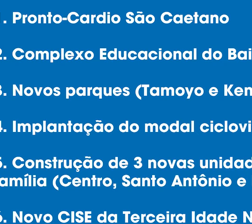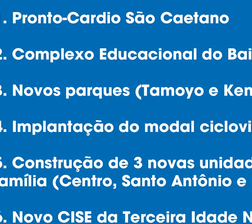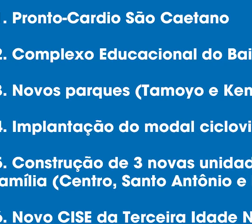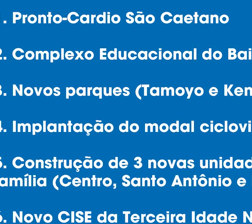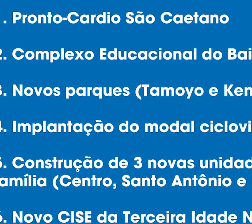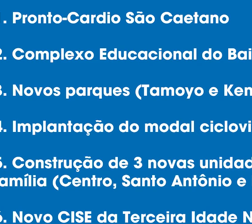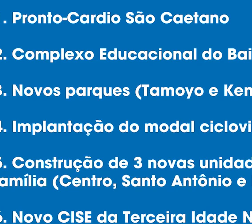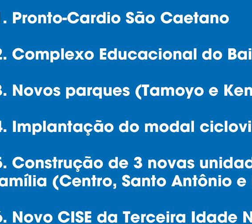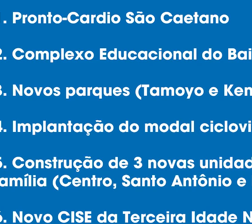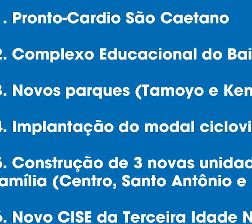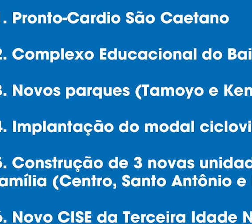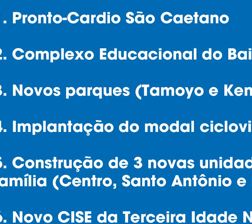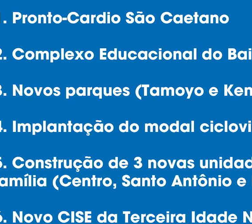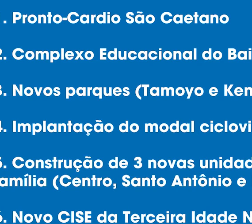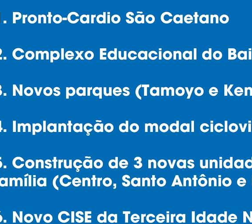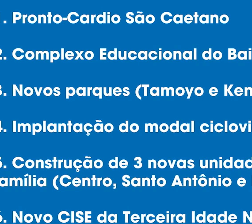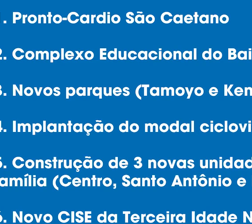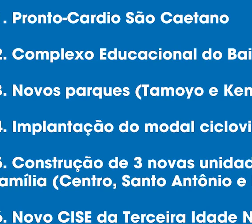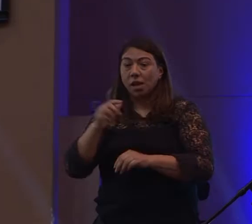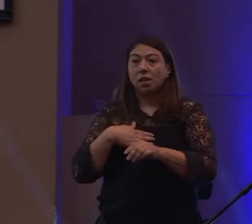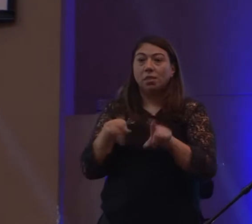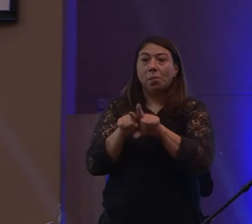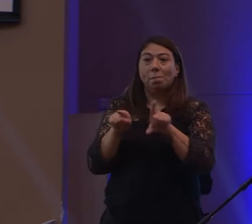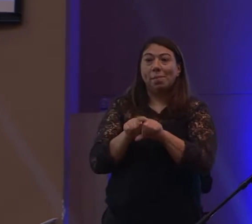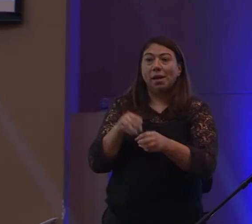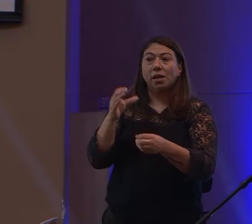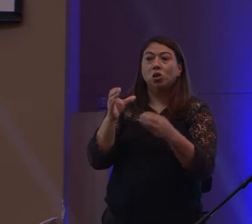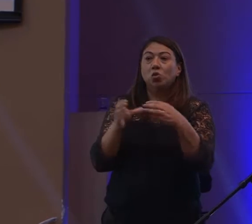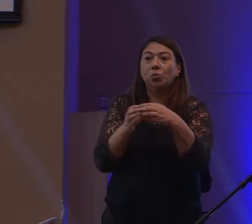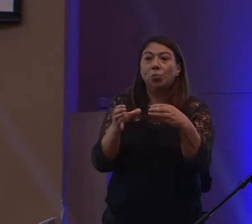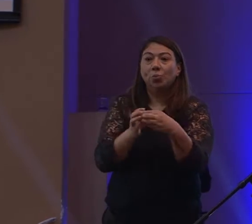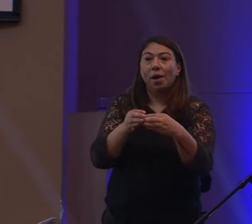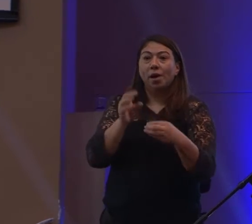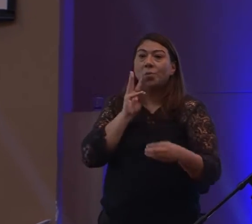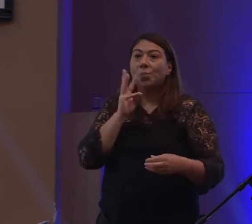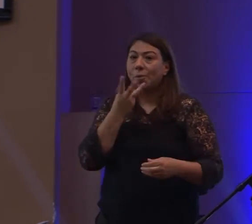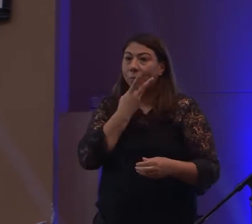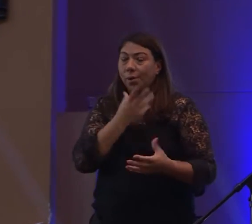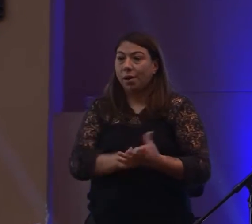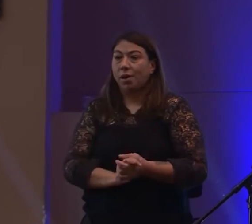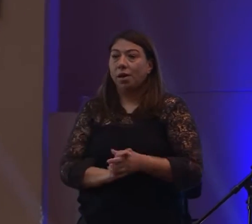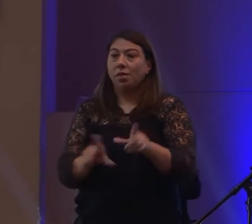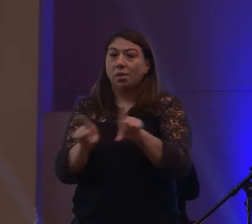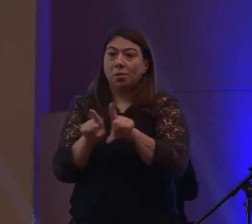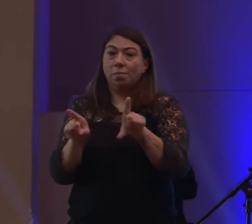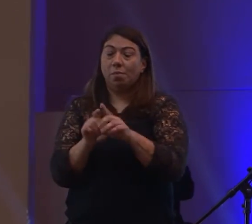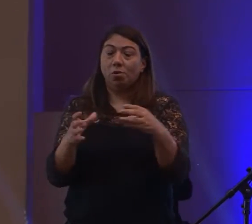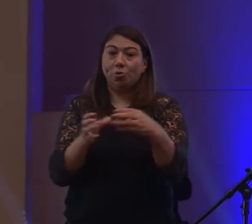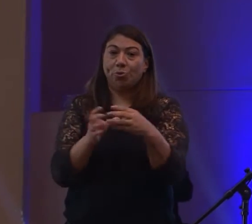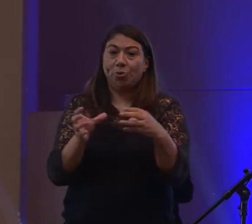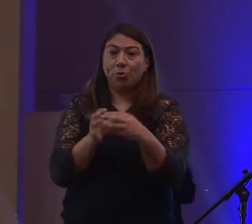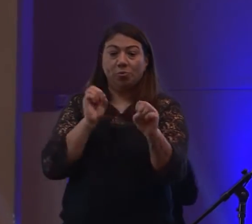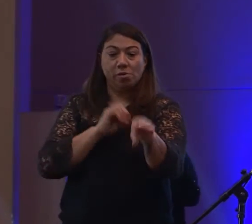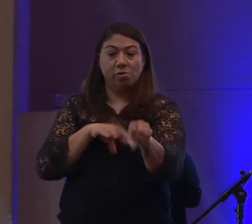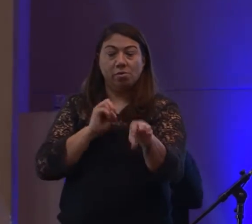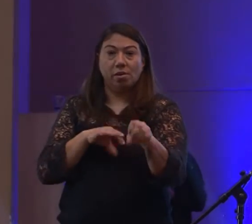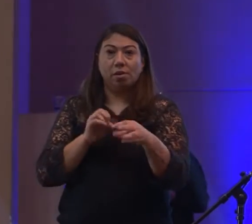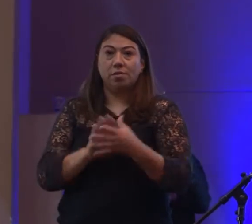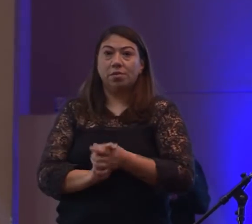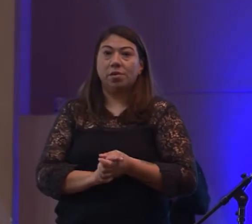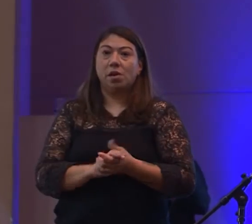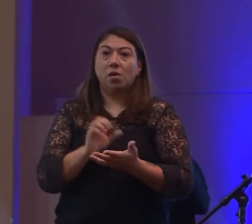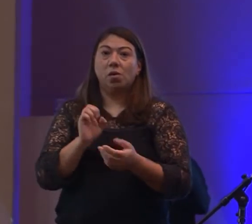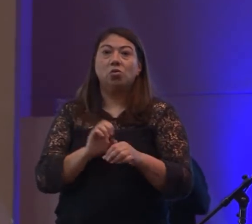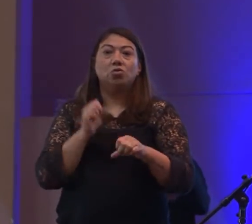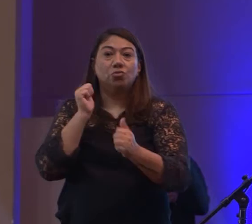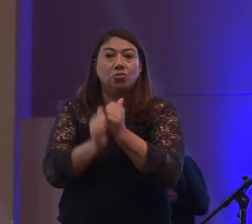no bairro Mauá, na Justino Paixão, um complexo também educacional, esportivo e cultural,